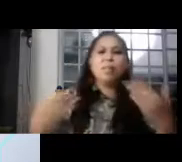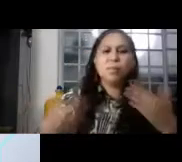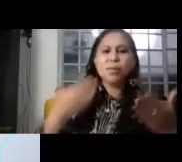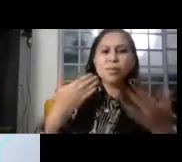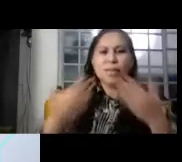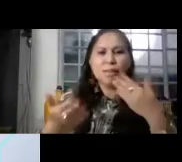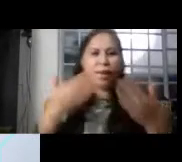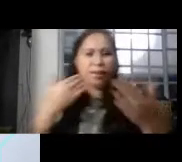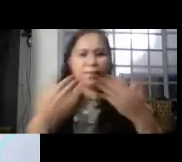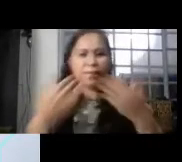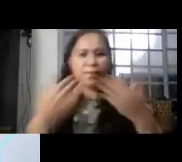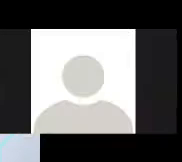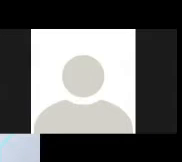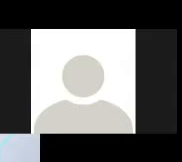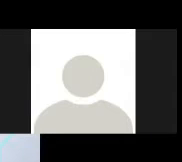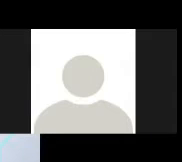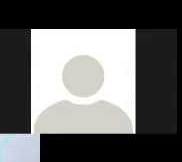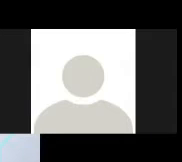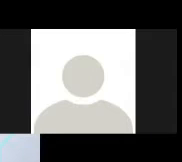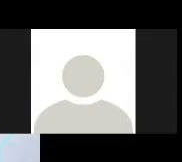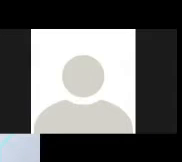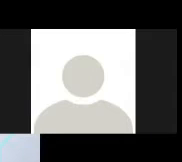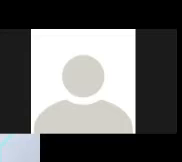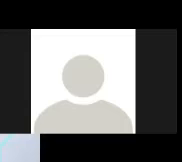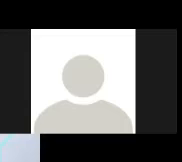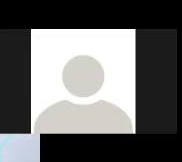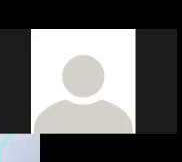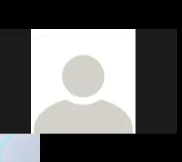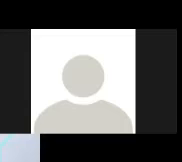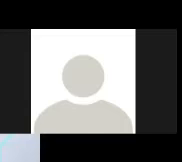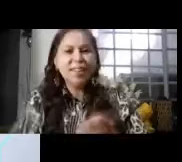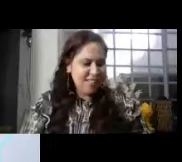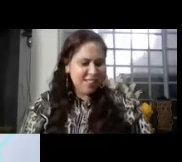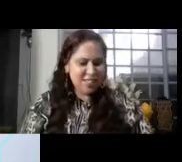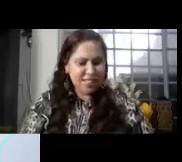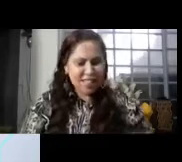gente já vai para o nosso debate. Que bom!